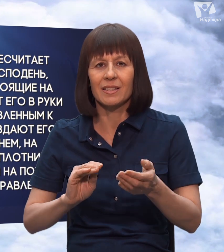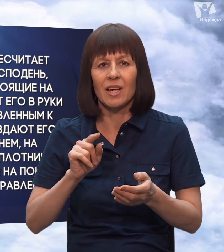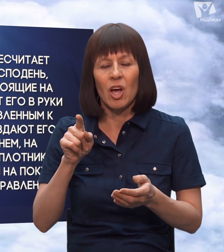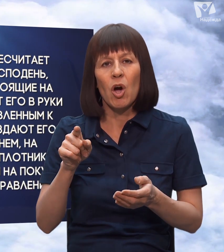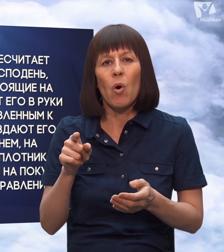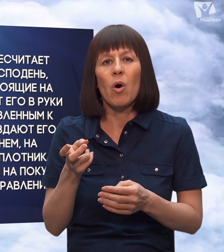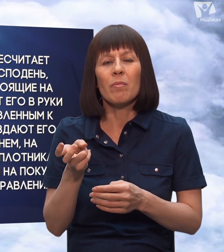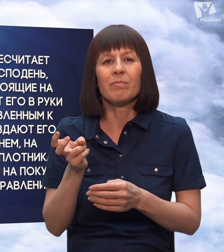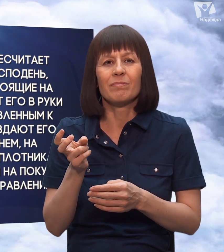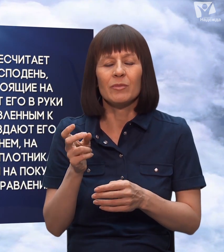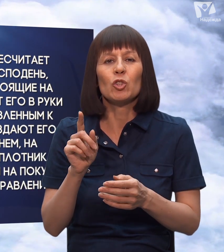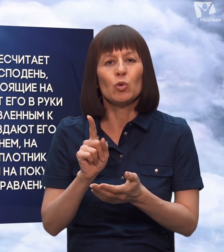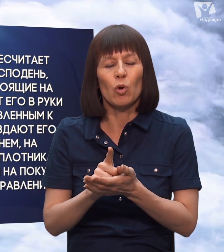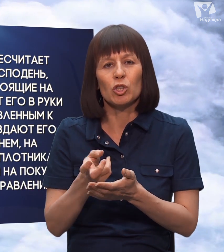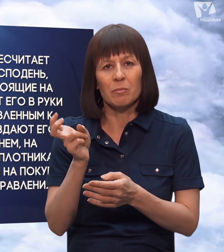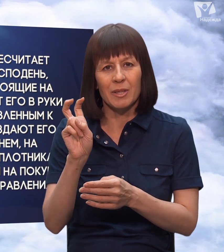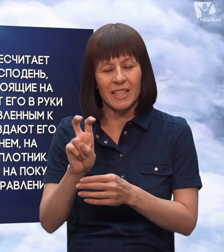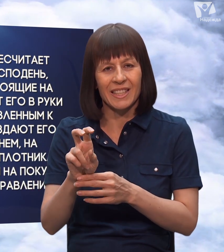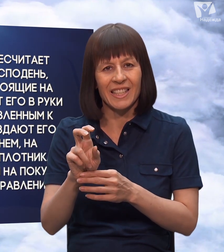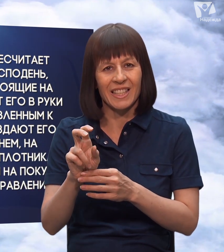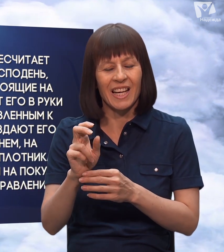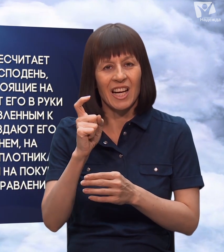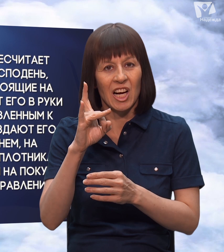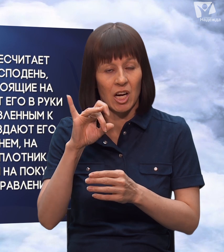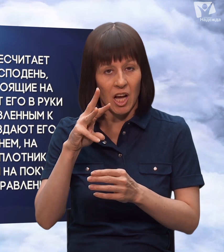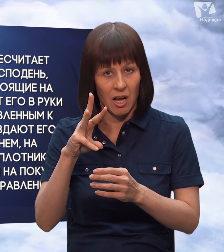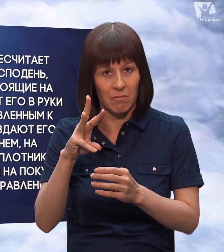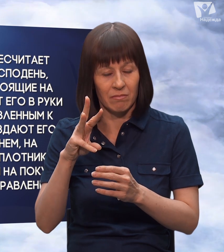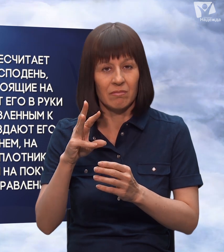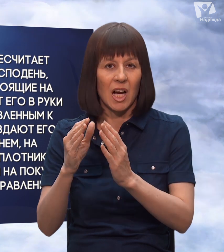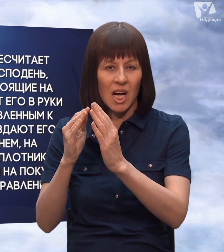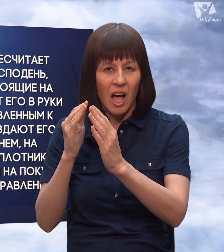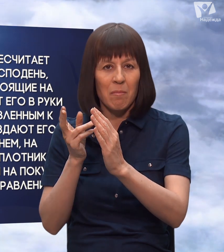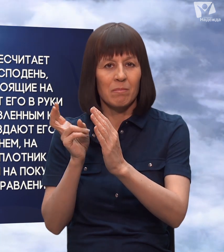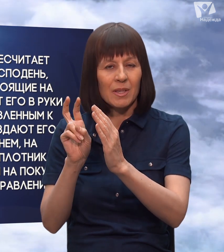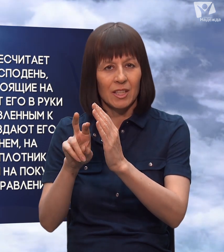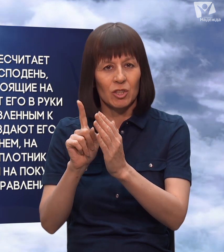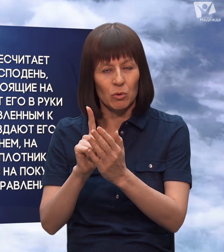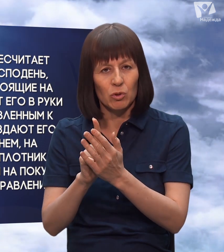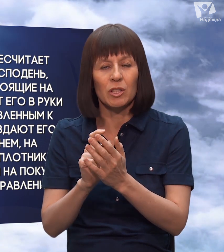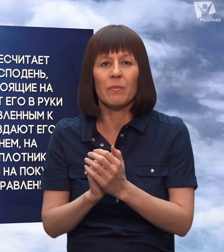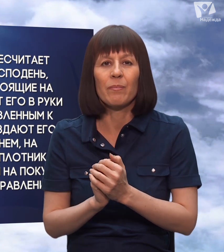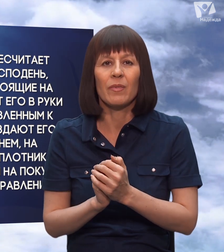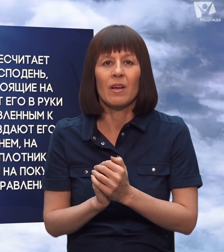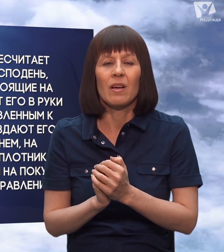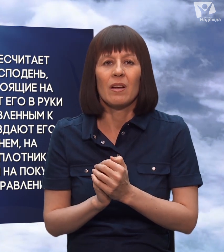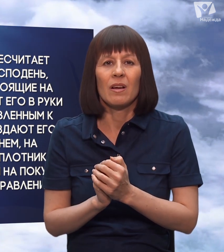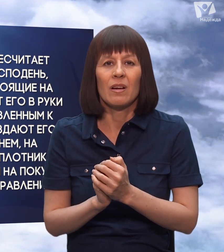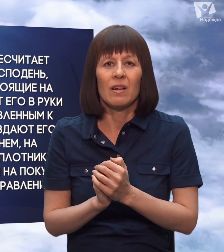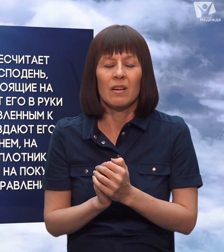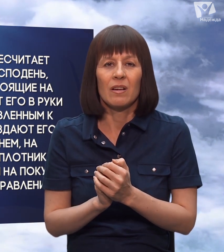пусть он пересчитается ребро принесённая в дом господень которая собрали 1 рода стоящие на страже у